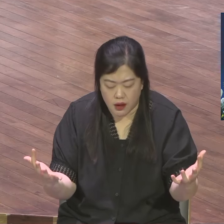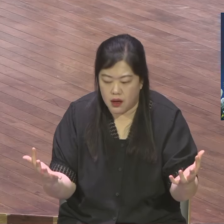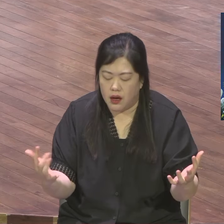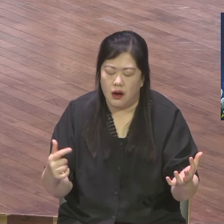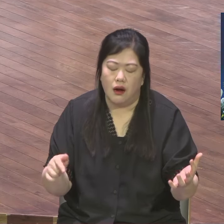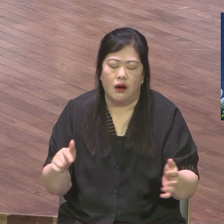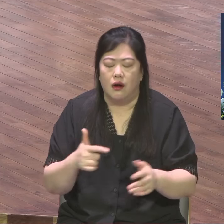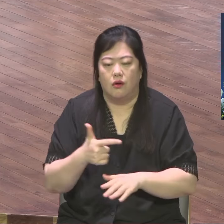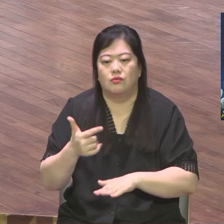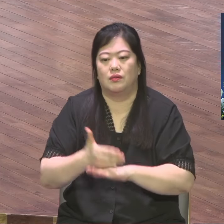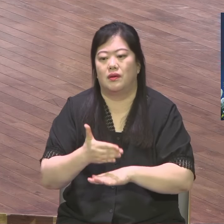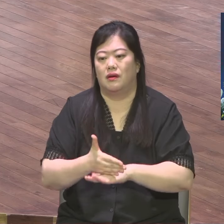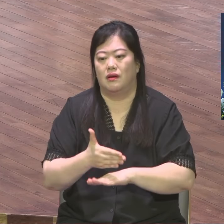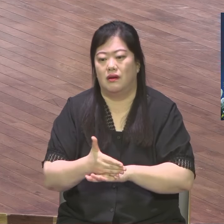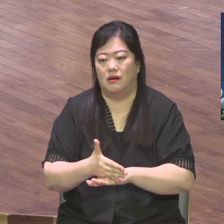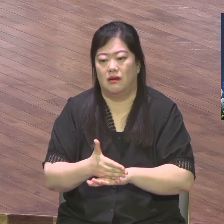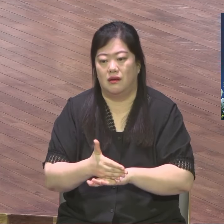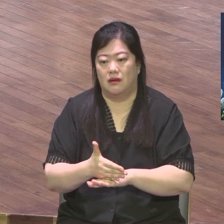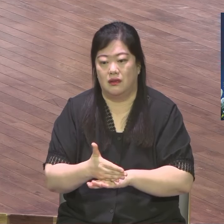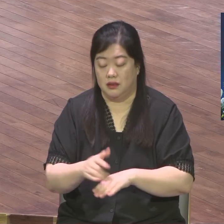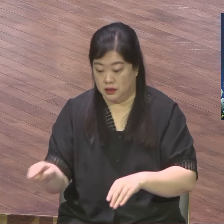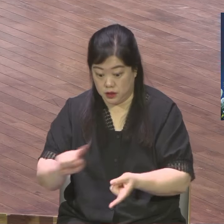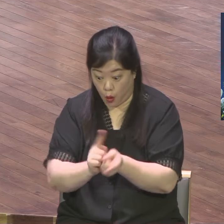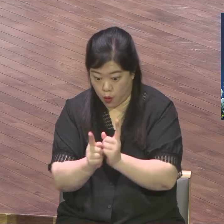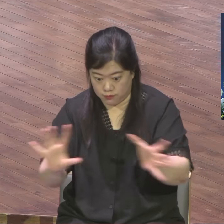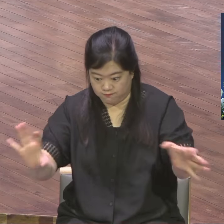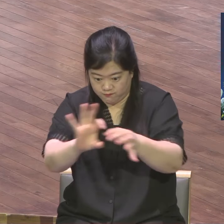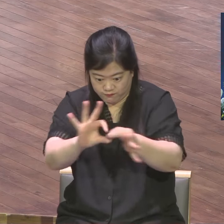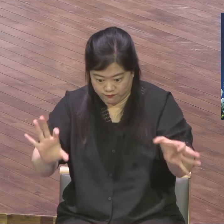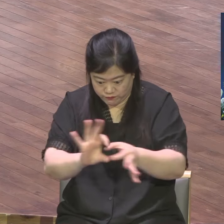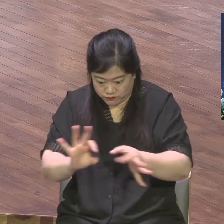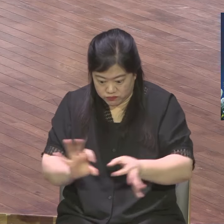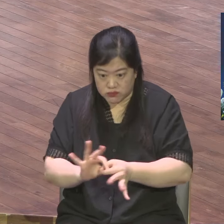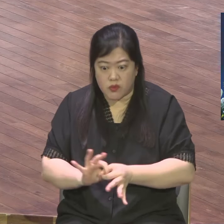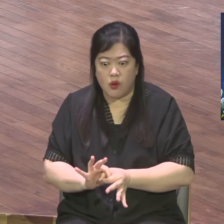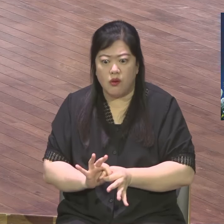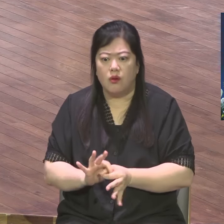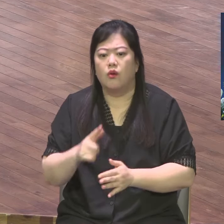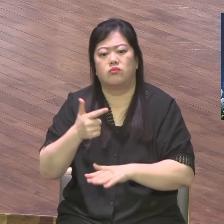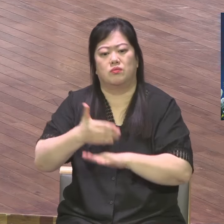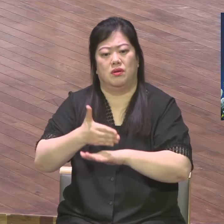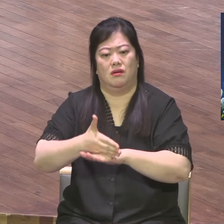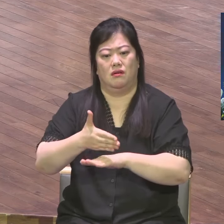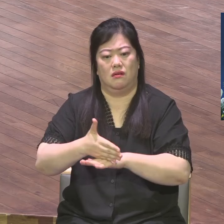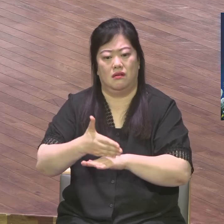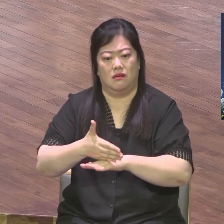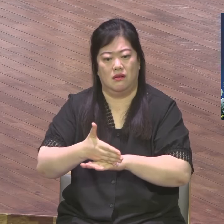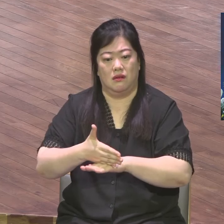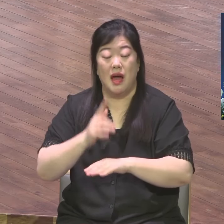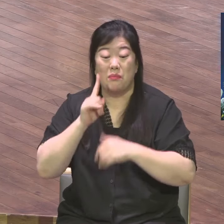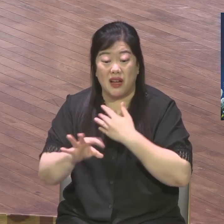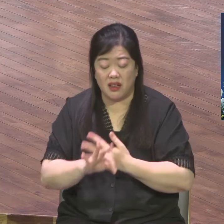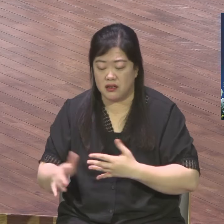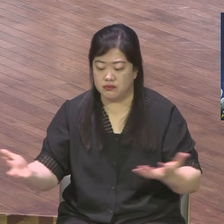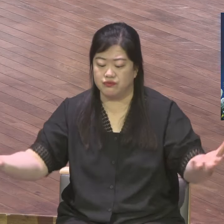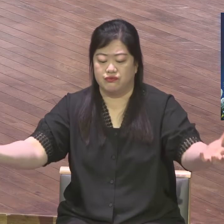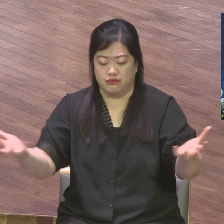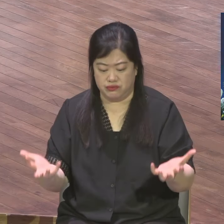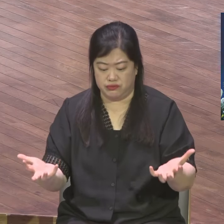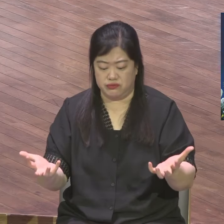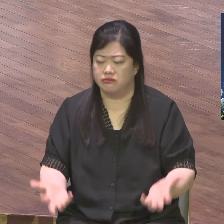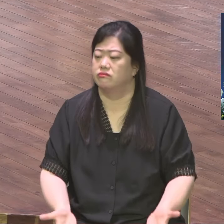속에 있어야지. 응답을 받지. 그거 아니면 종교입니다. 아무 소용 없어요. 걔 맨날 다녀봐야 아무 소용